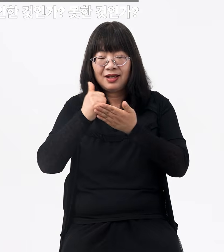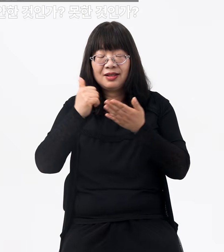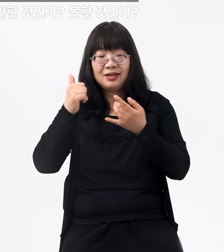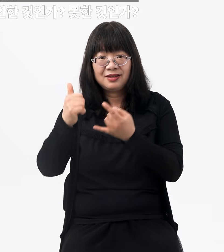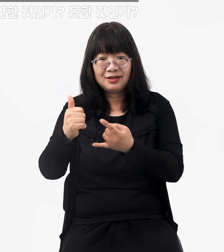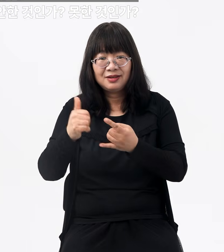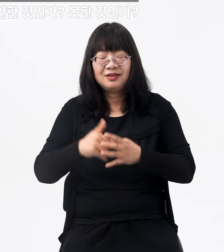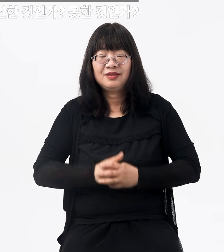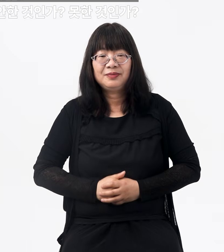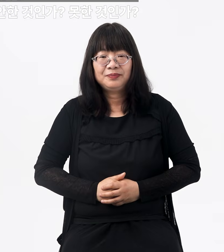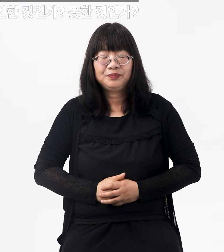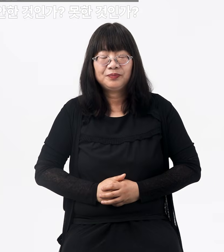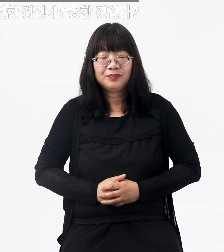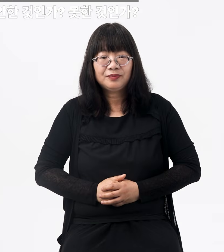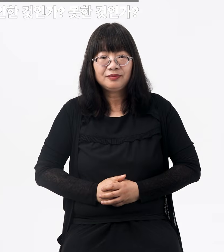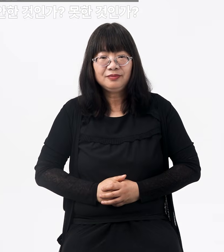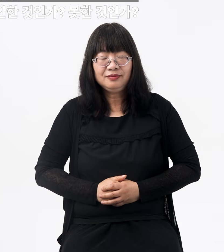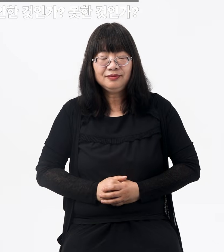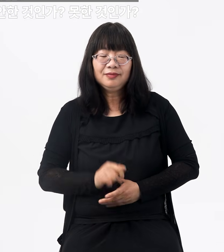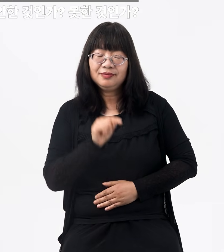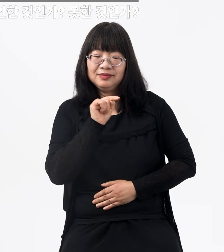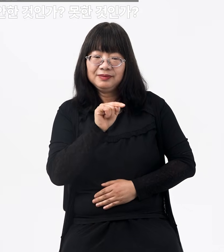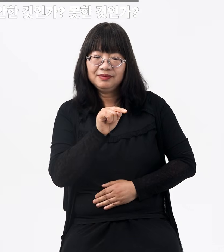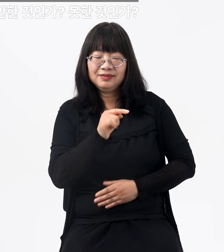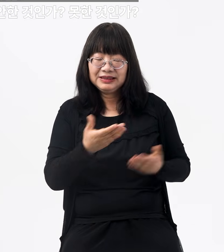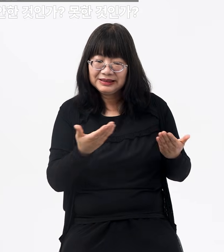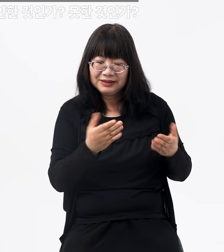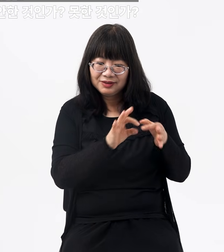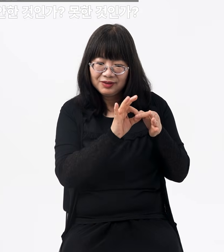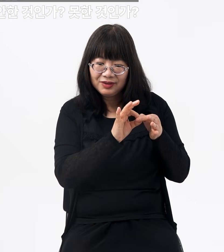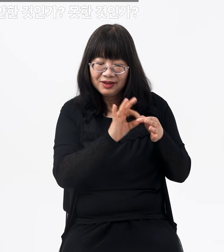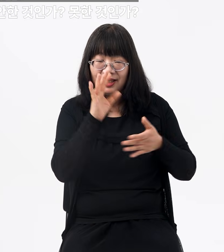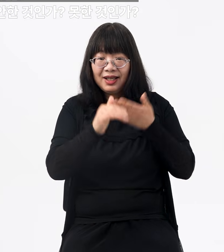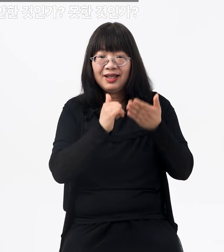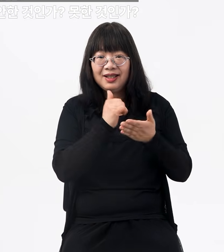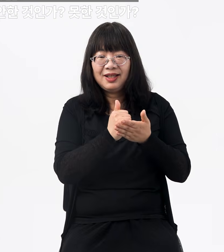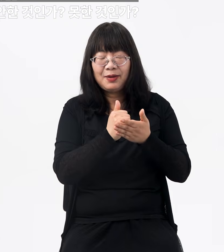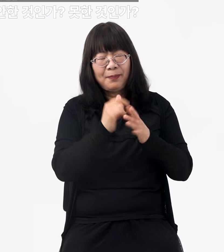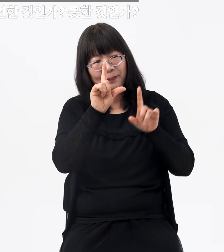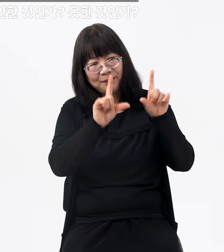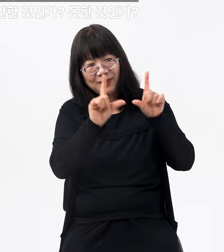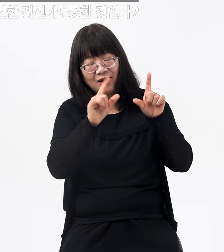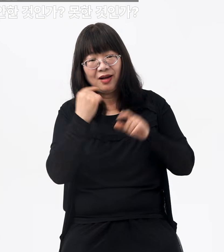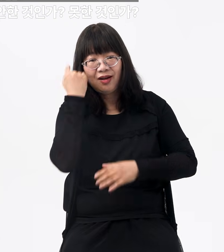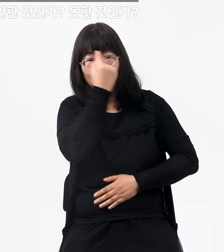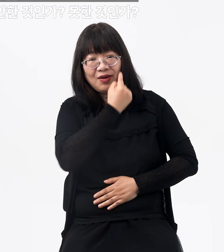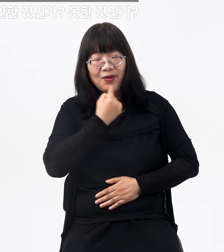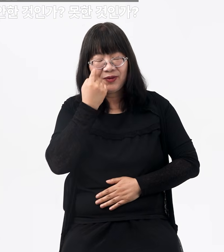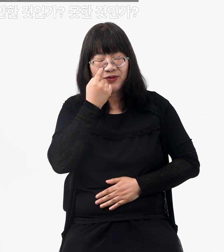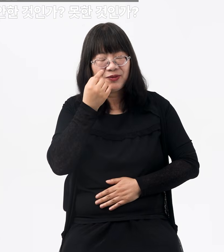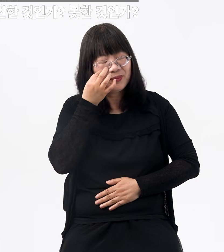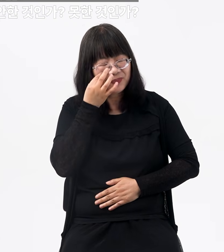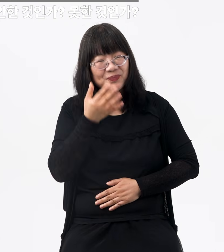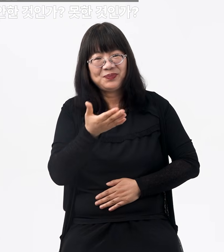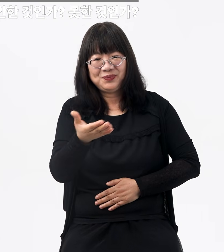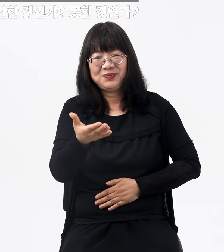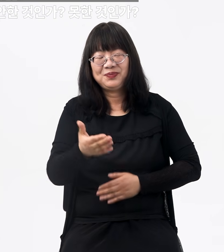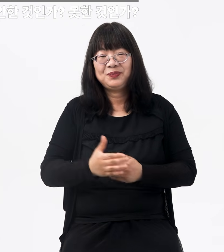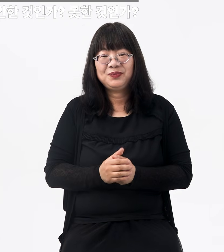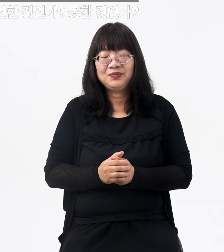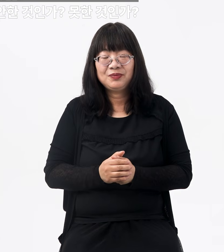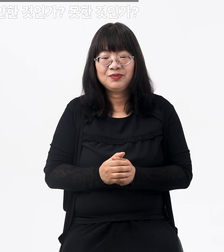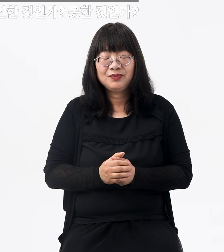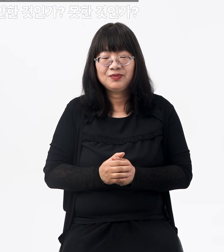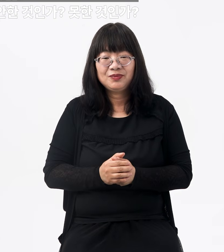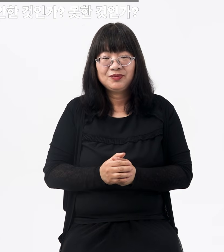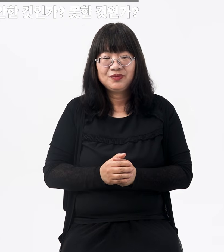하나님께서 그 일들을 통해서 하나님의 표정과 얼굴을 디밀어 주세요. 너